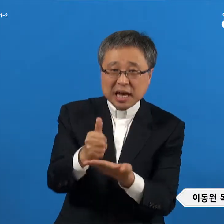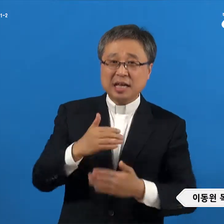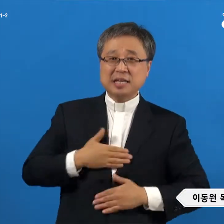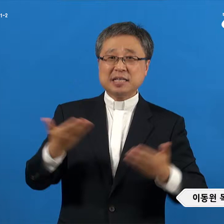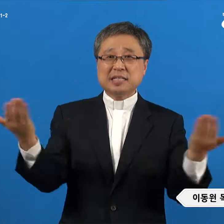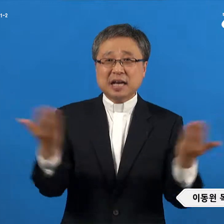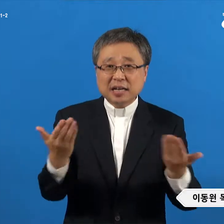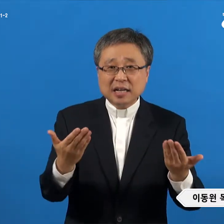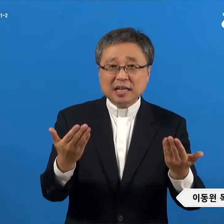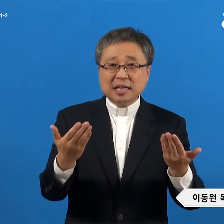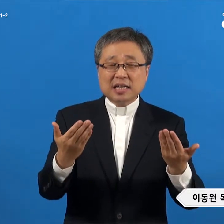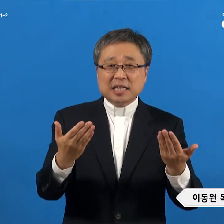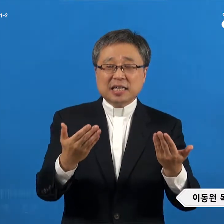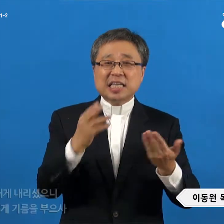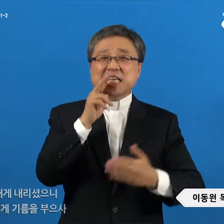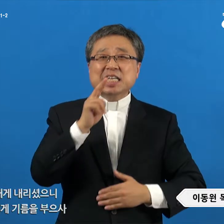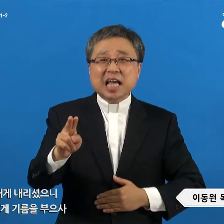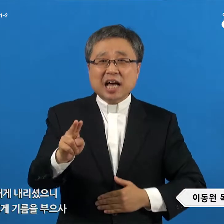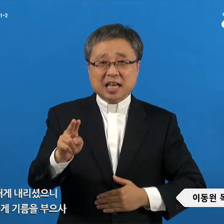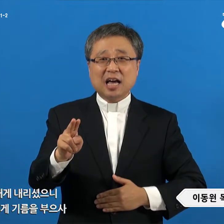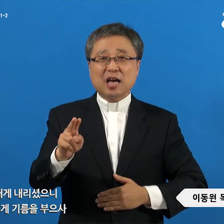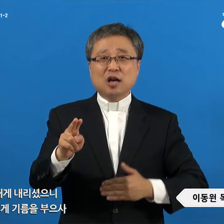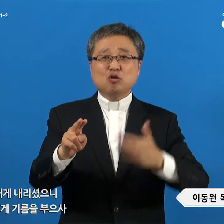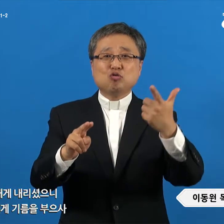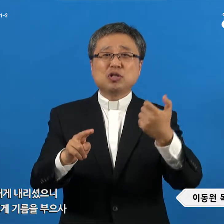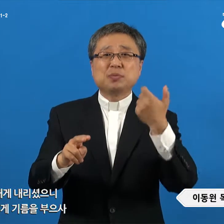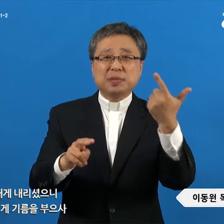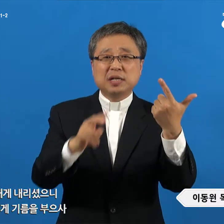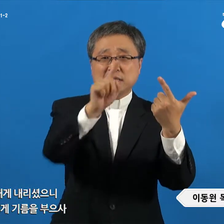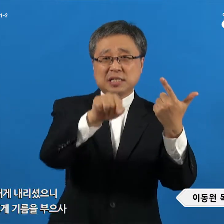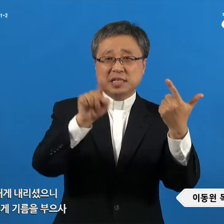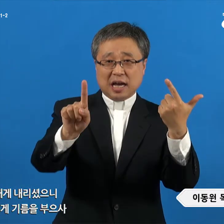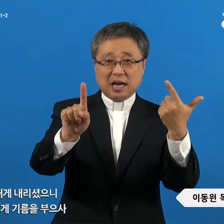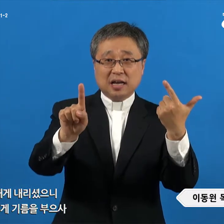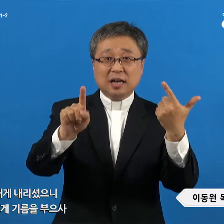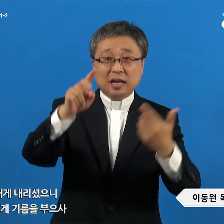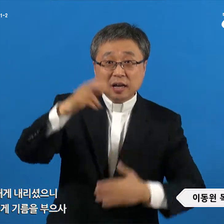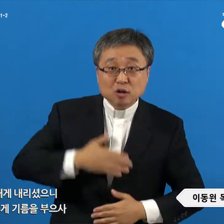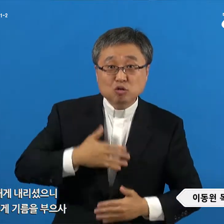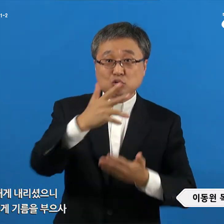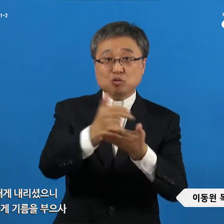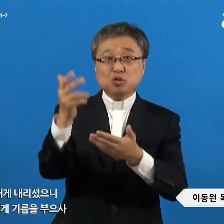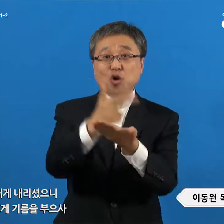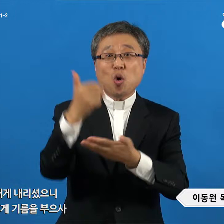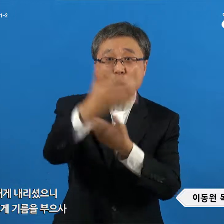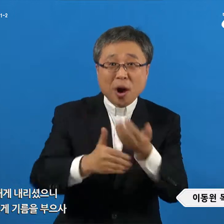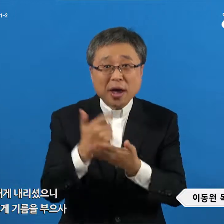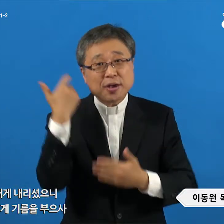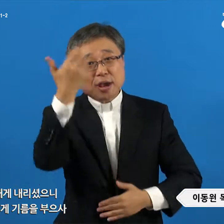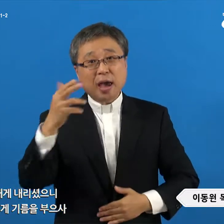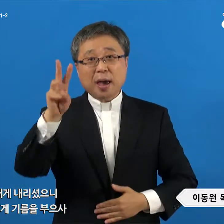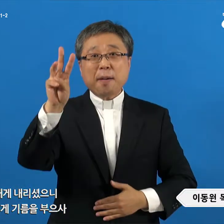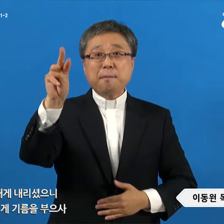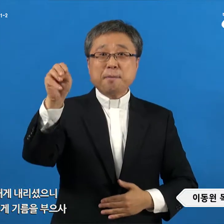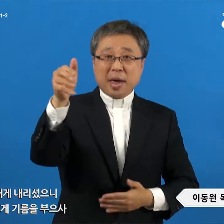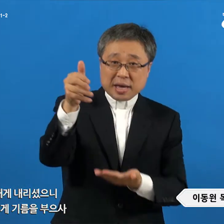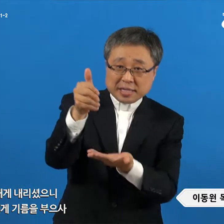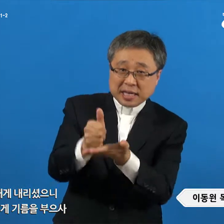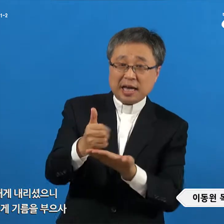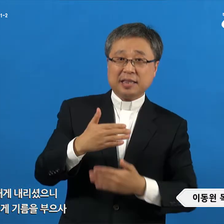1절에서 이렇게 기록합니다. 한번 읽어보시면 주 여호와의 영이 내게 메시아인 나에게 내리셨으니 이는